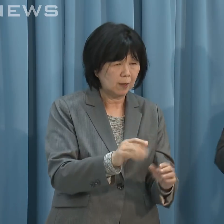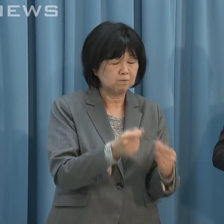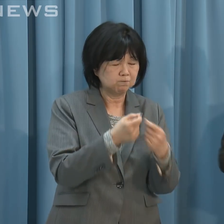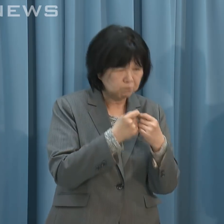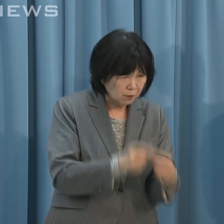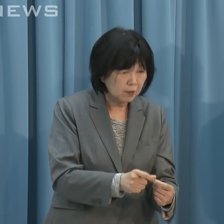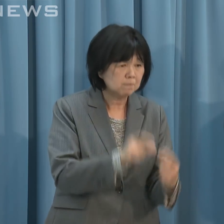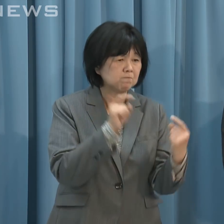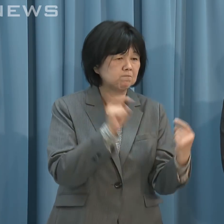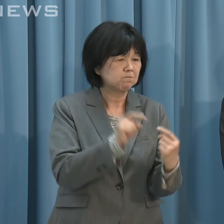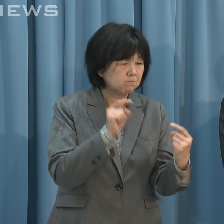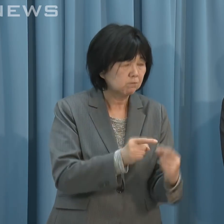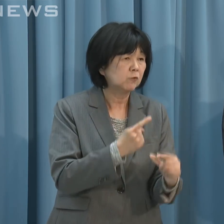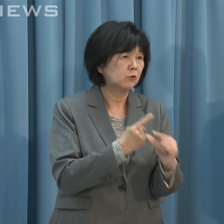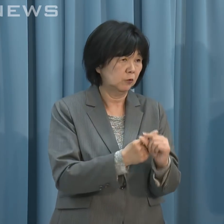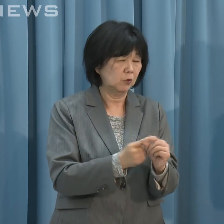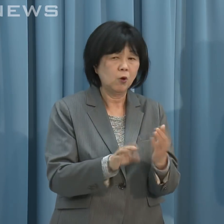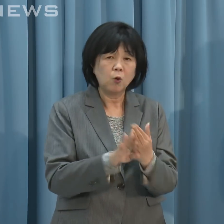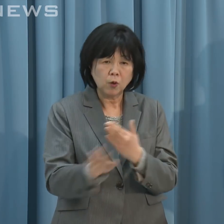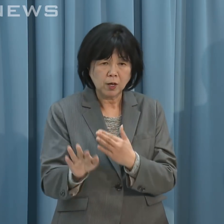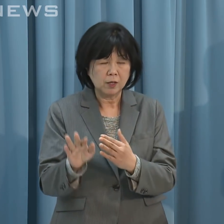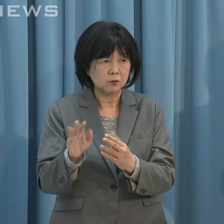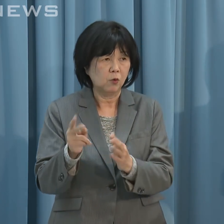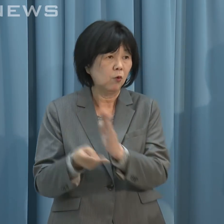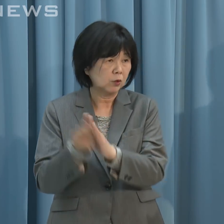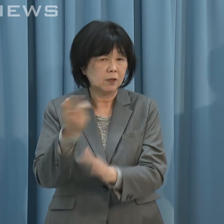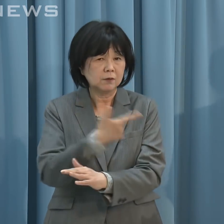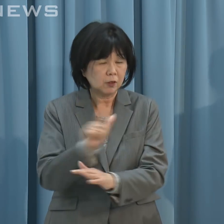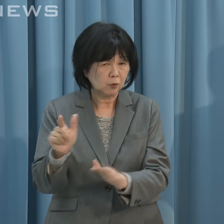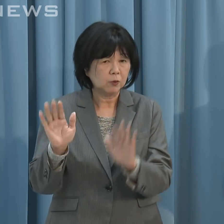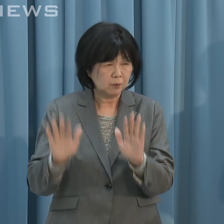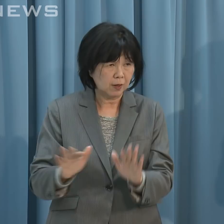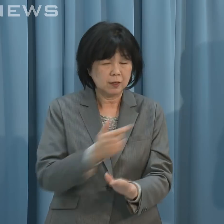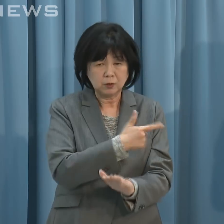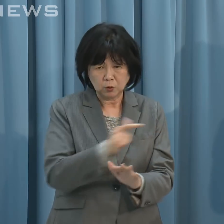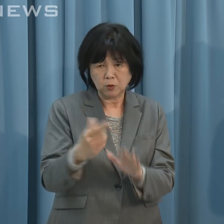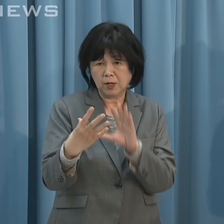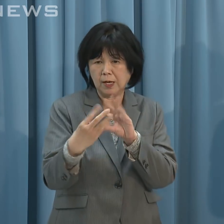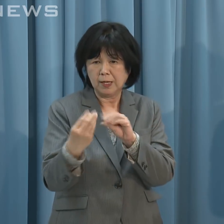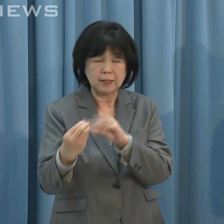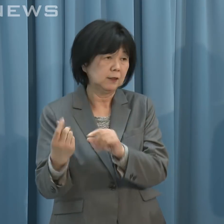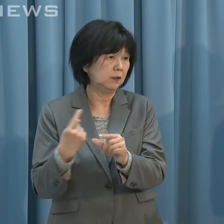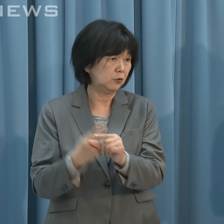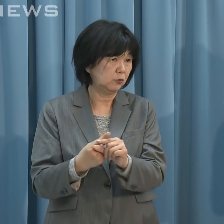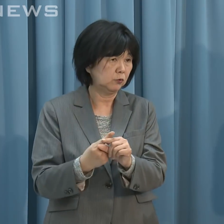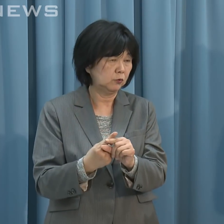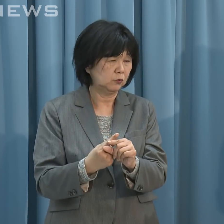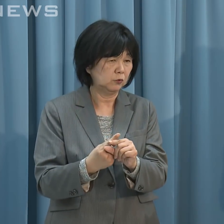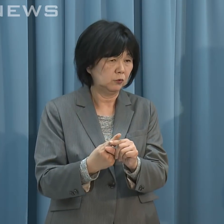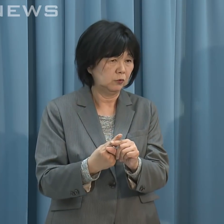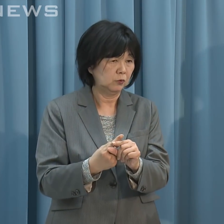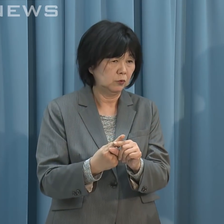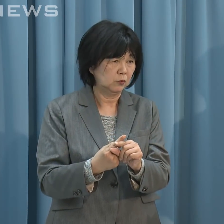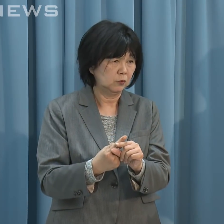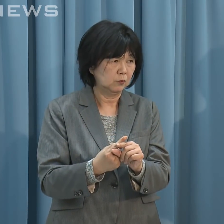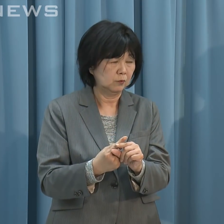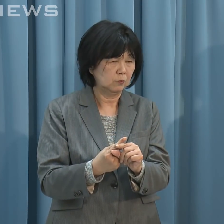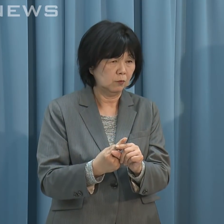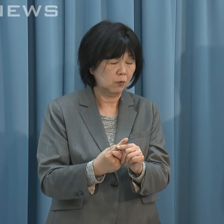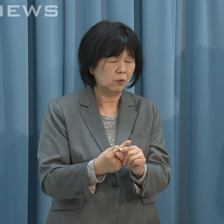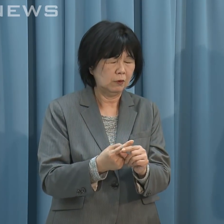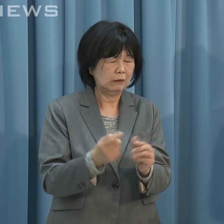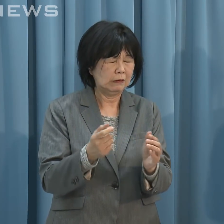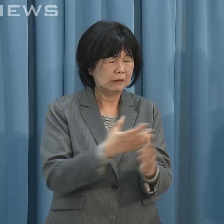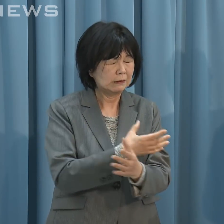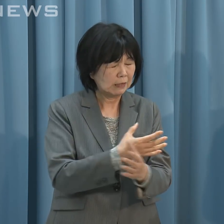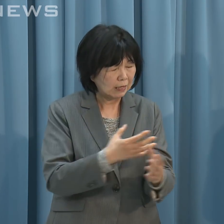先他の宿泊事業者ともいろいろ話が進んでおりますので、できるだけ多くのそういう受け皿